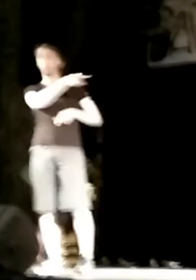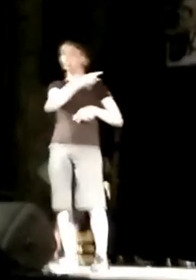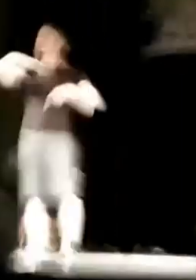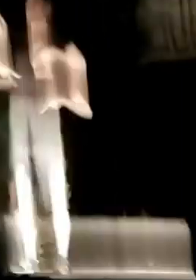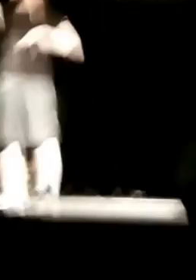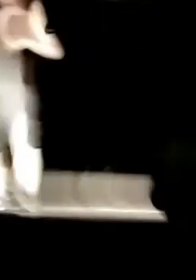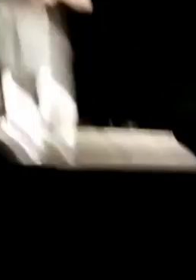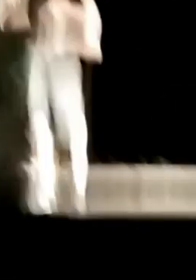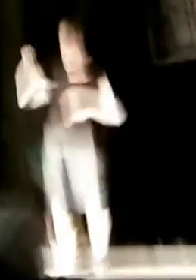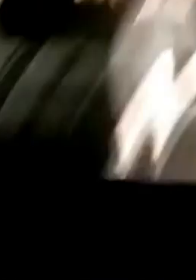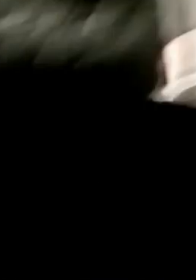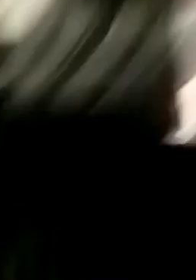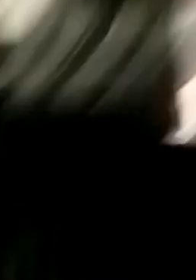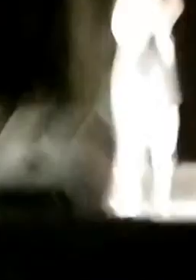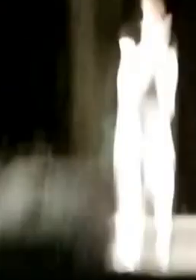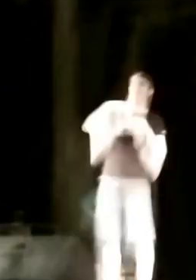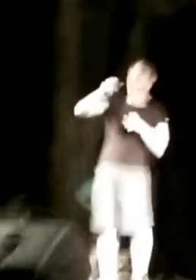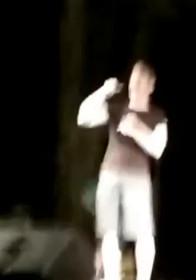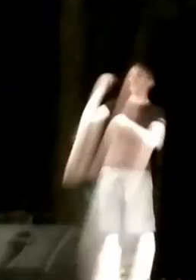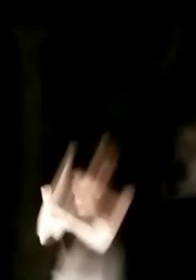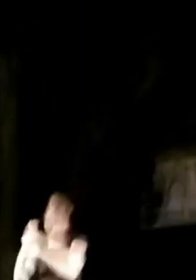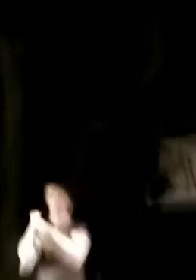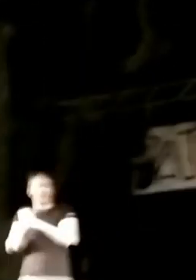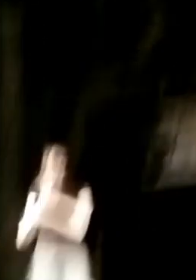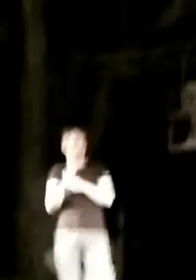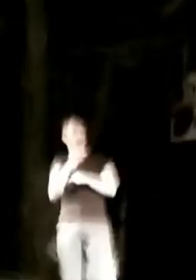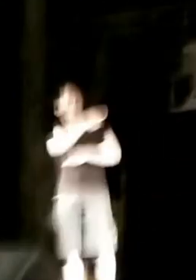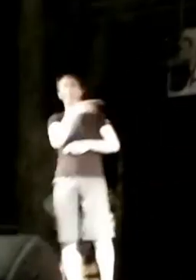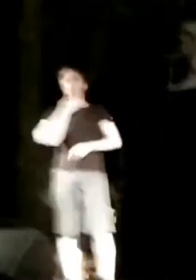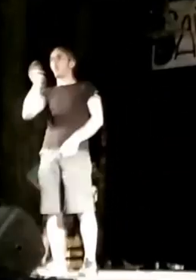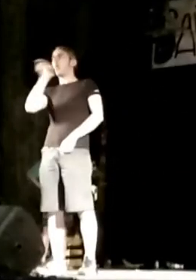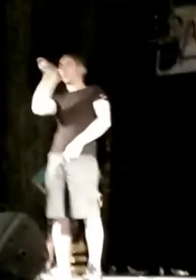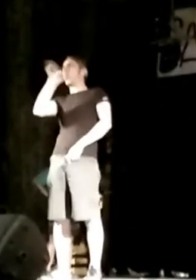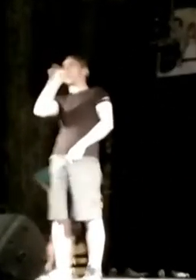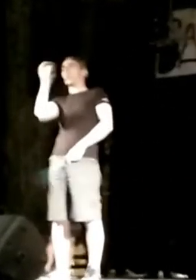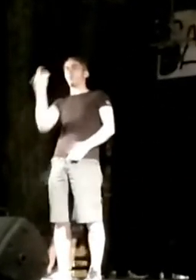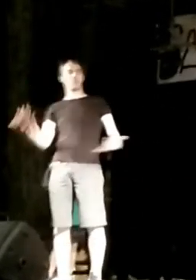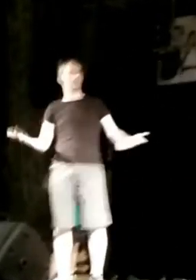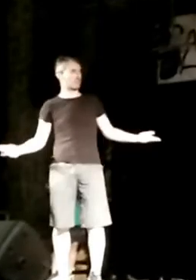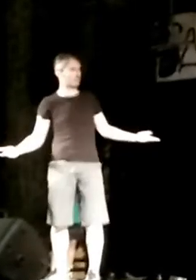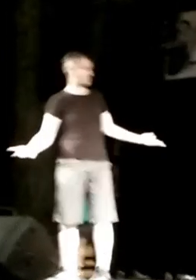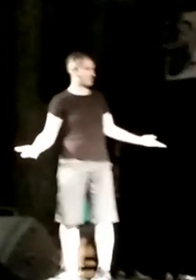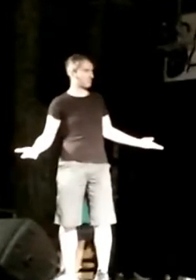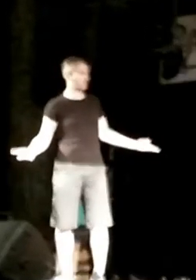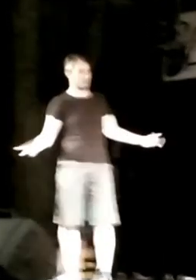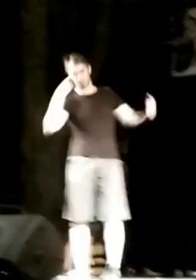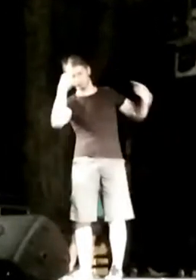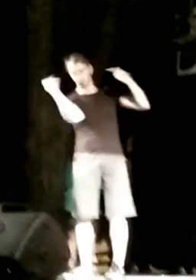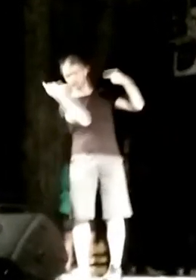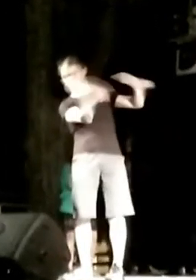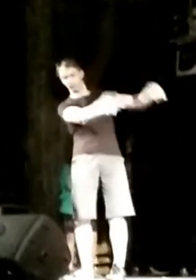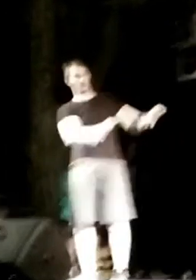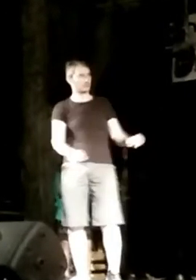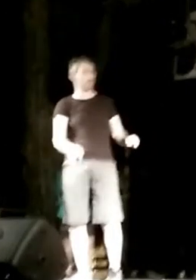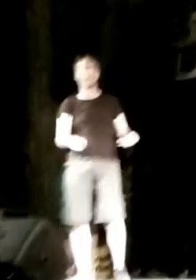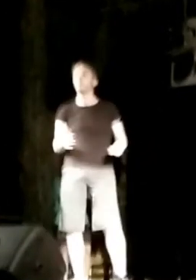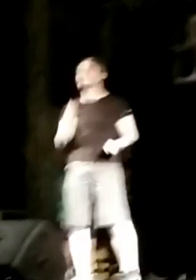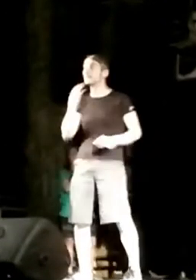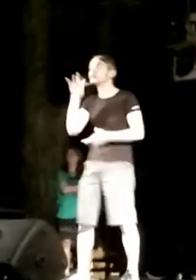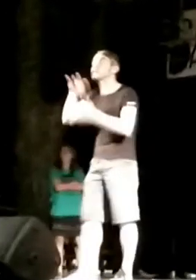ni estudies ni treballes, el que et deus dedicar és com a porros, doncs pues bueno, clar, però... Aquí està clar, veure, el que